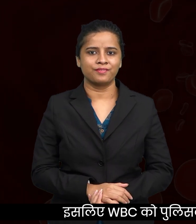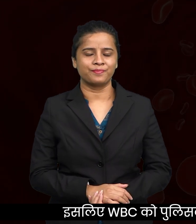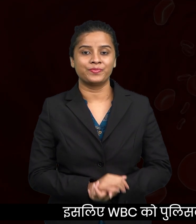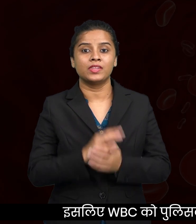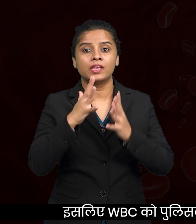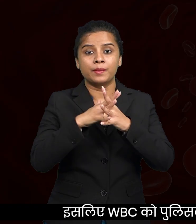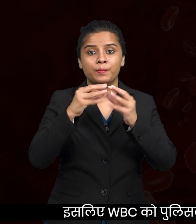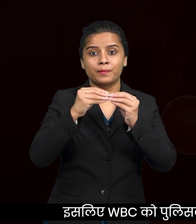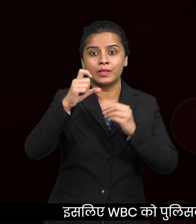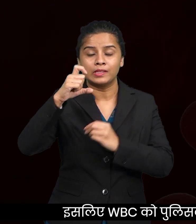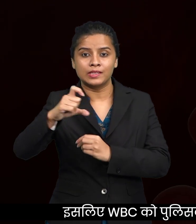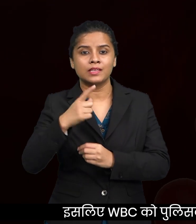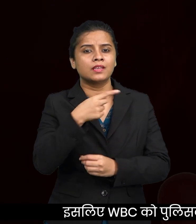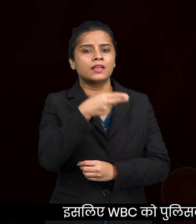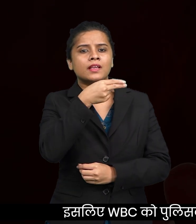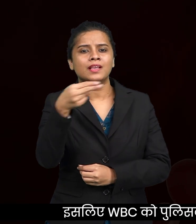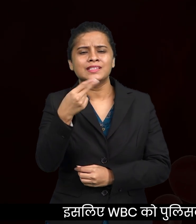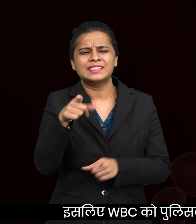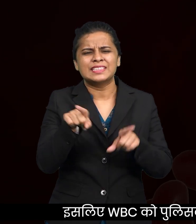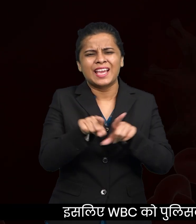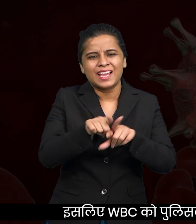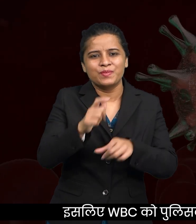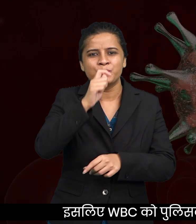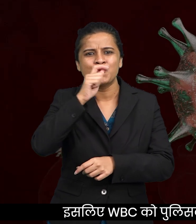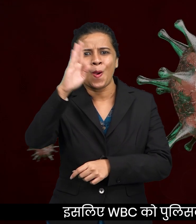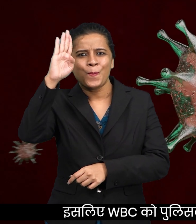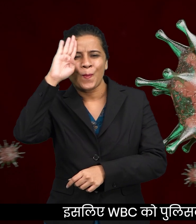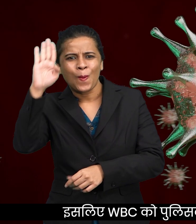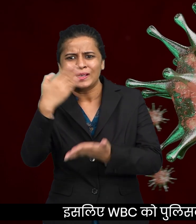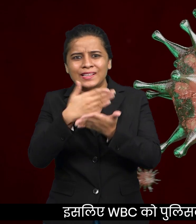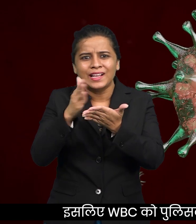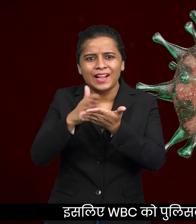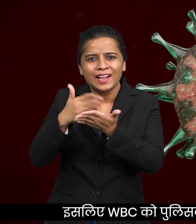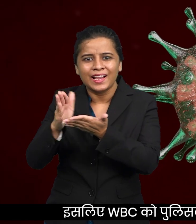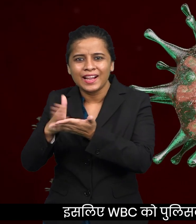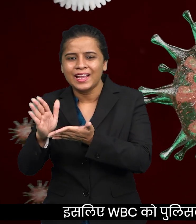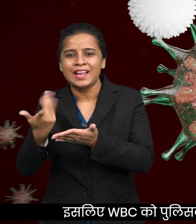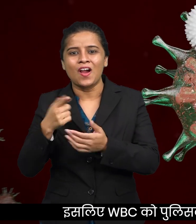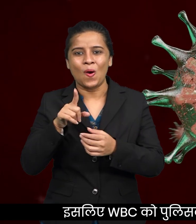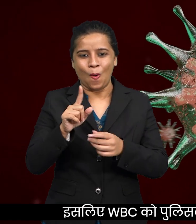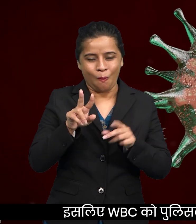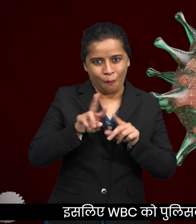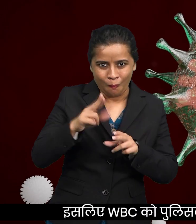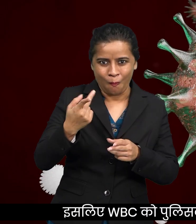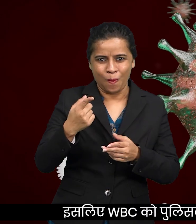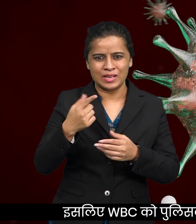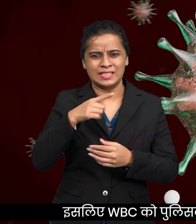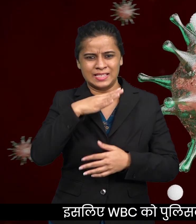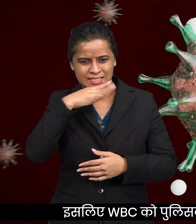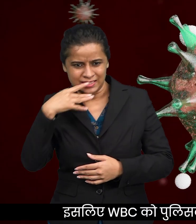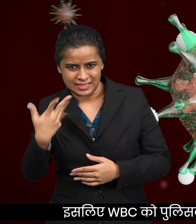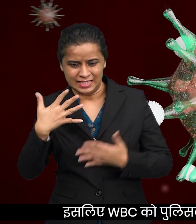हैं। इसलिए WBC को पुलिसकर्मी और सफाई कर्मचारी कहा जाता है।